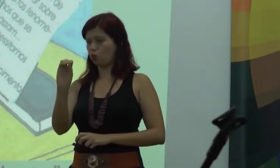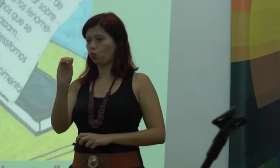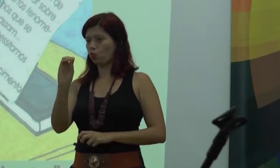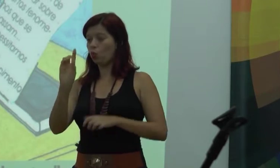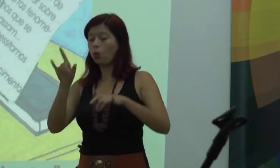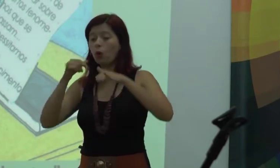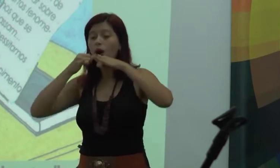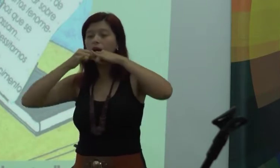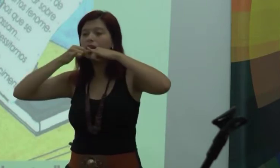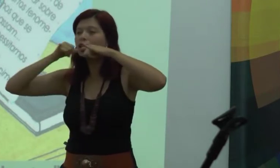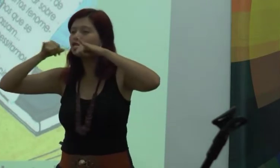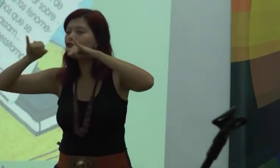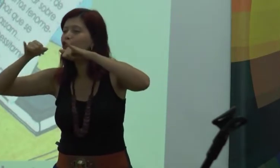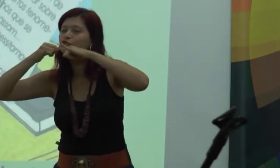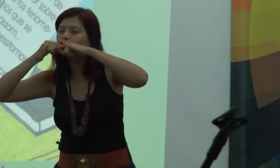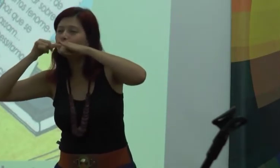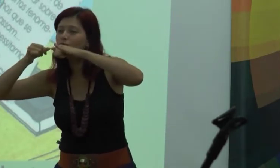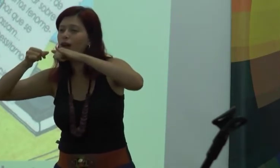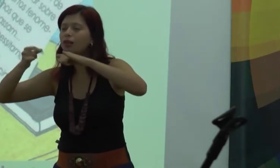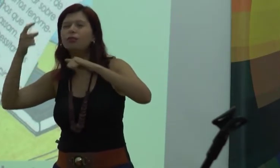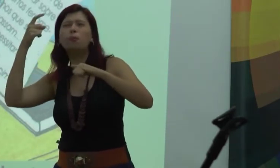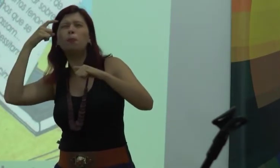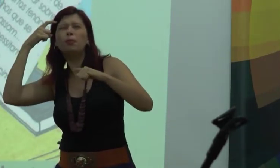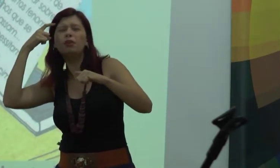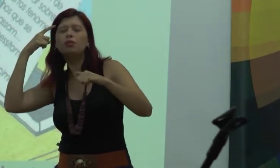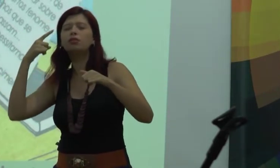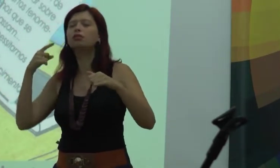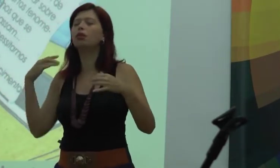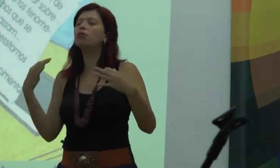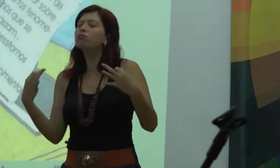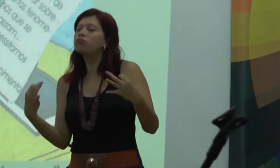ele começou a estudar o magnetismo,